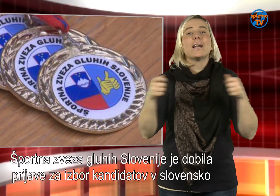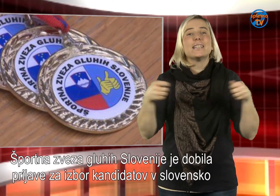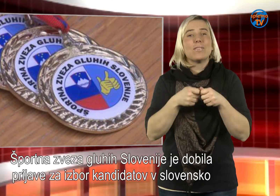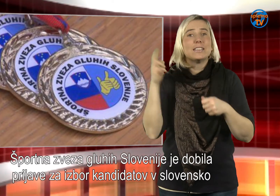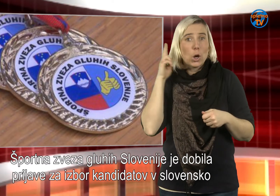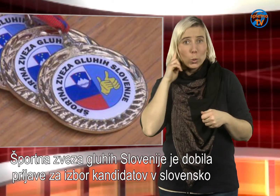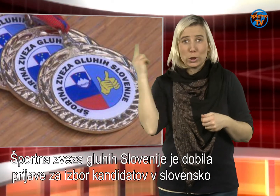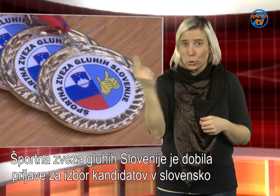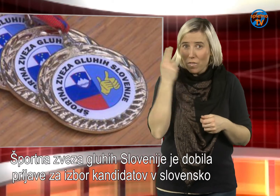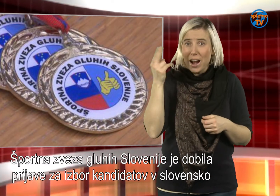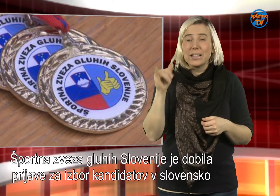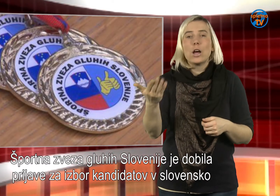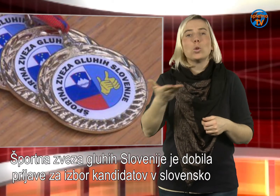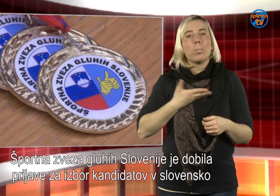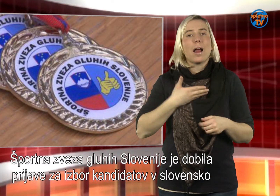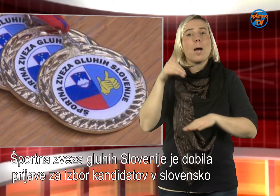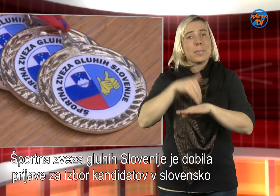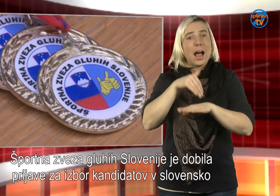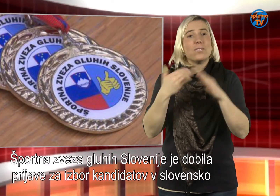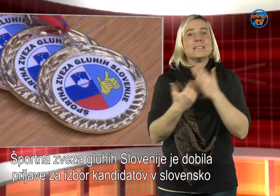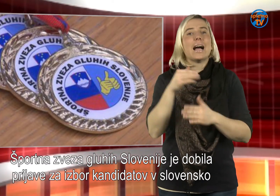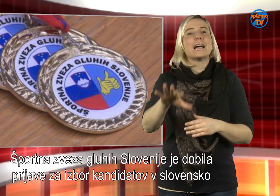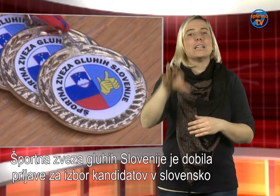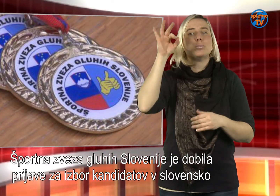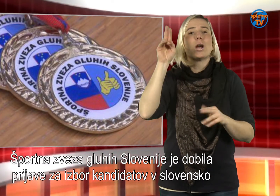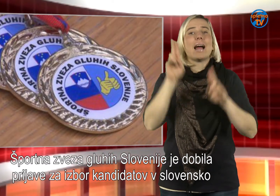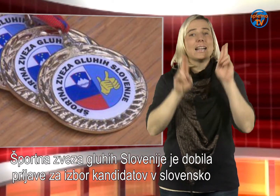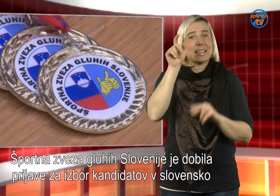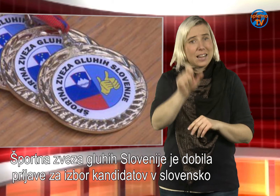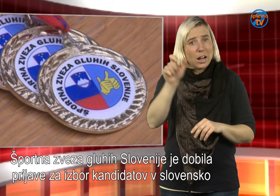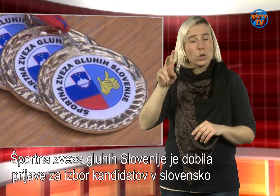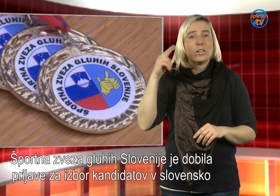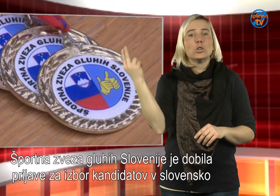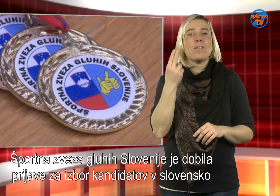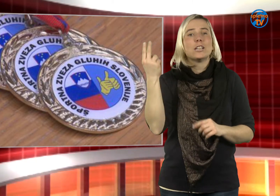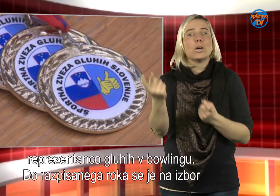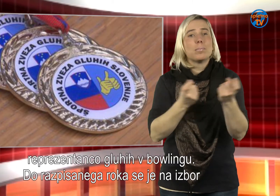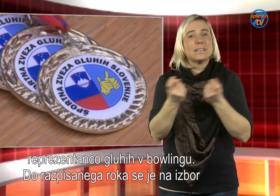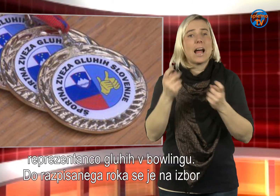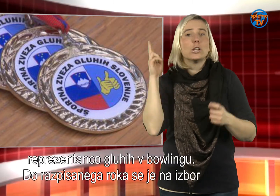Športna zveza gluhih Slovenije je dobila prijave za izbor kandidatov v slovensko reprezentanco gluhih v